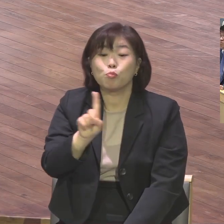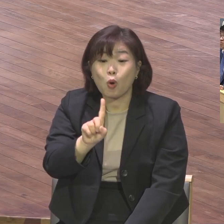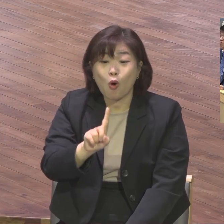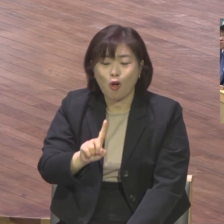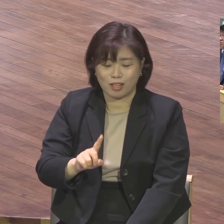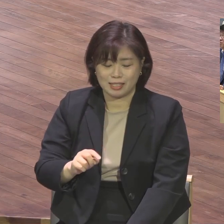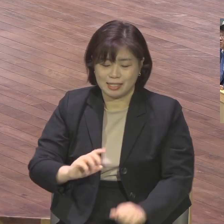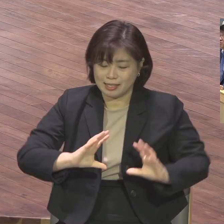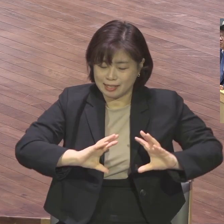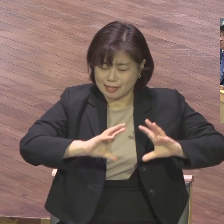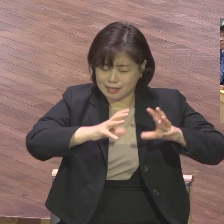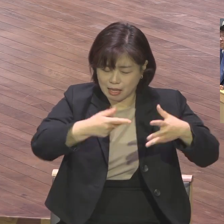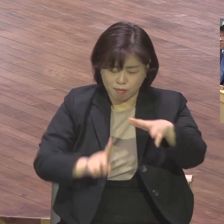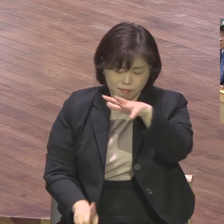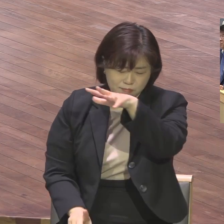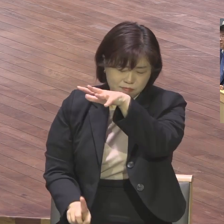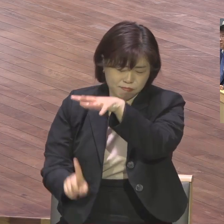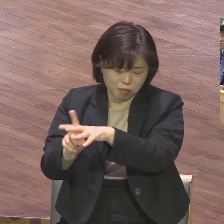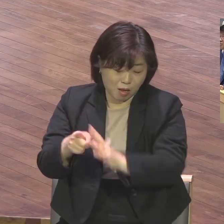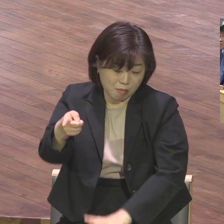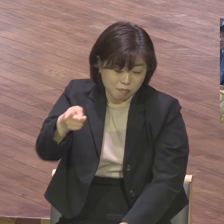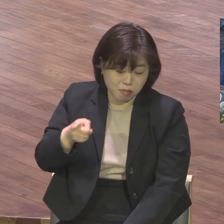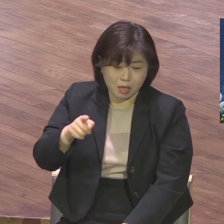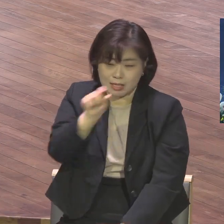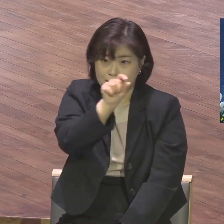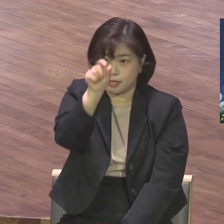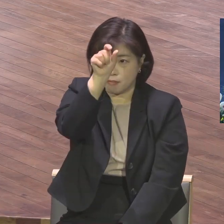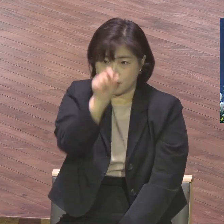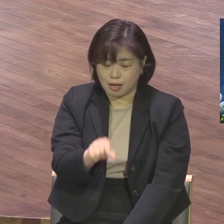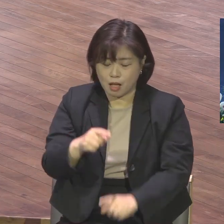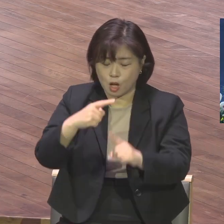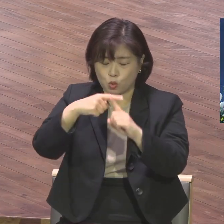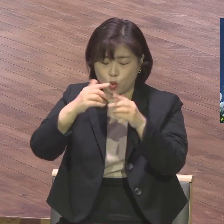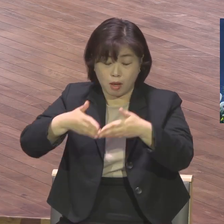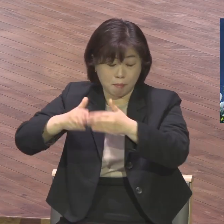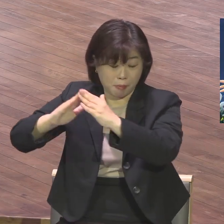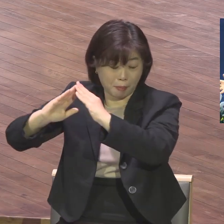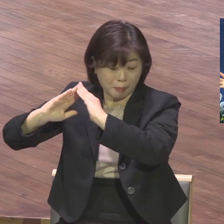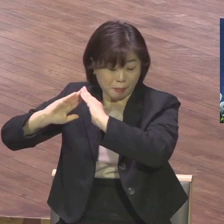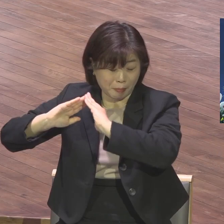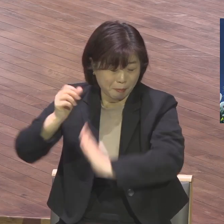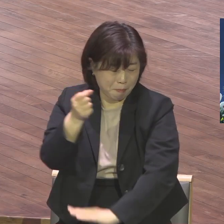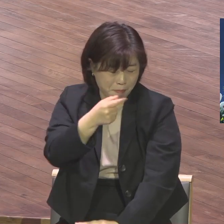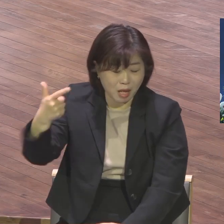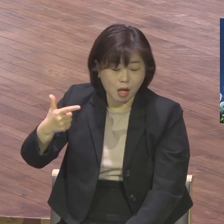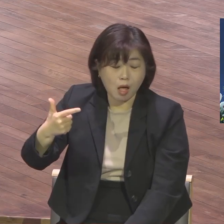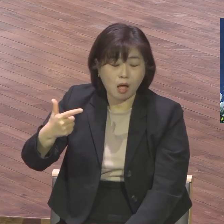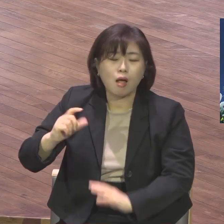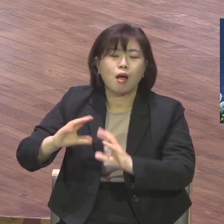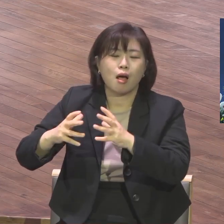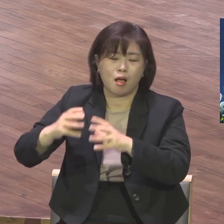강서구를 여러분 김포공항에 내려보세요. 이 강서구 보이는데 십자가가 불바다요.